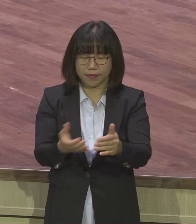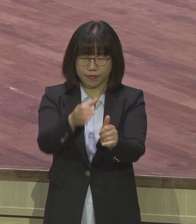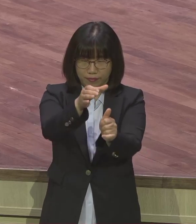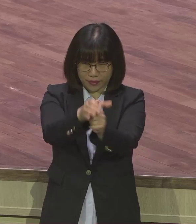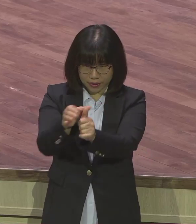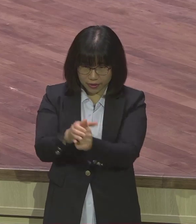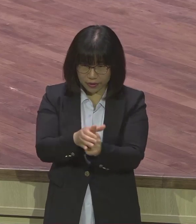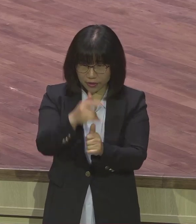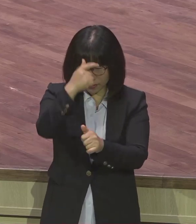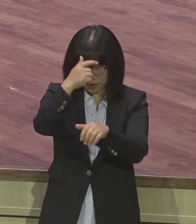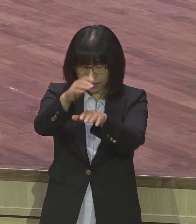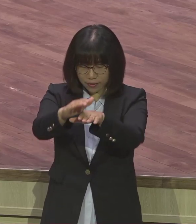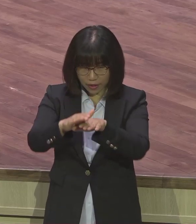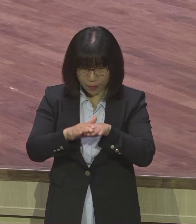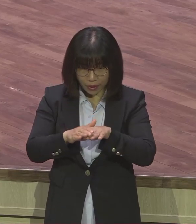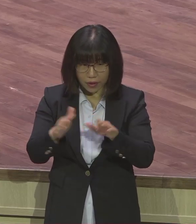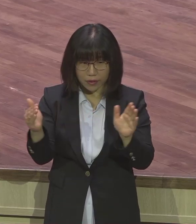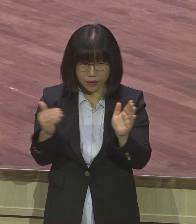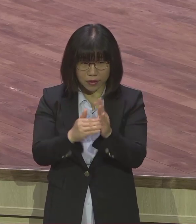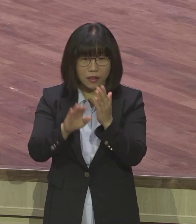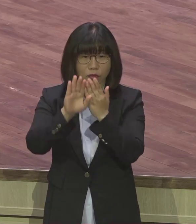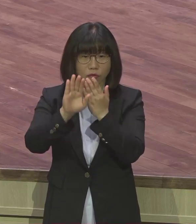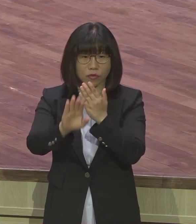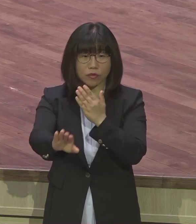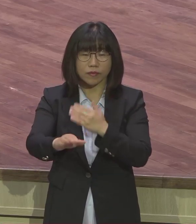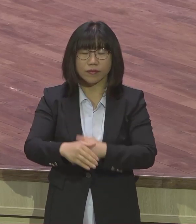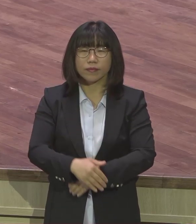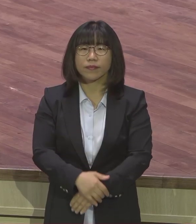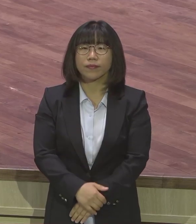그렇게 다 끝을 내고